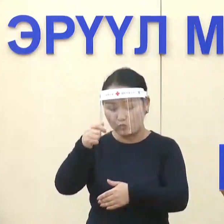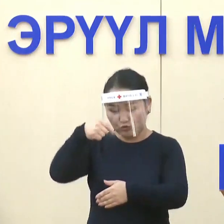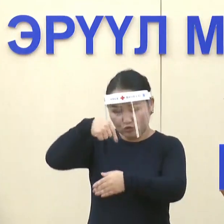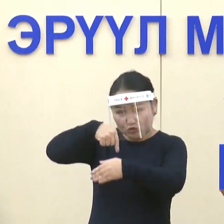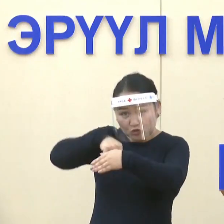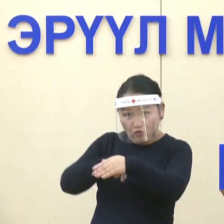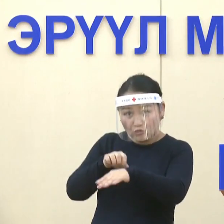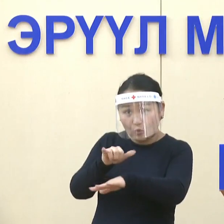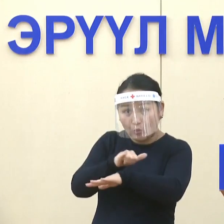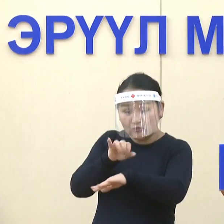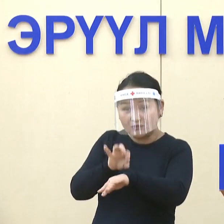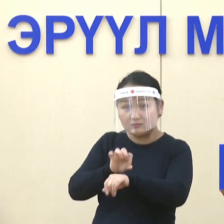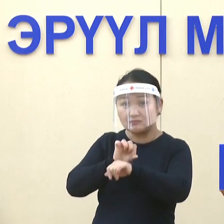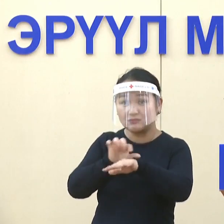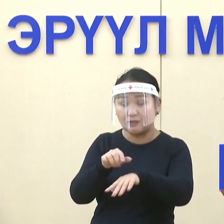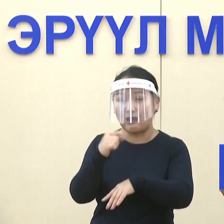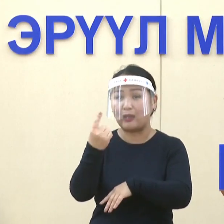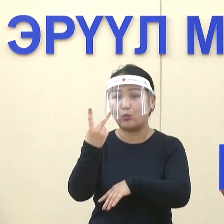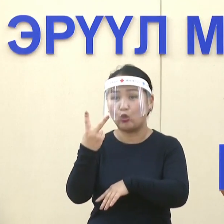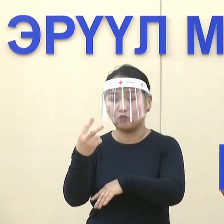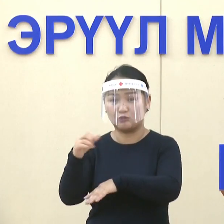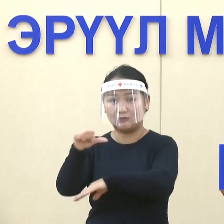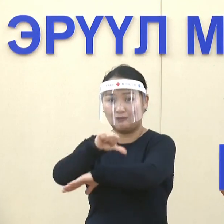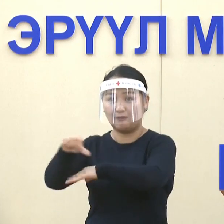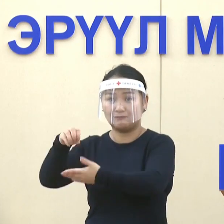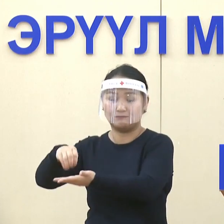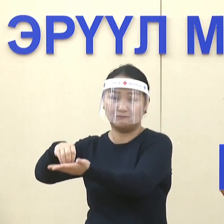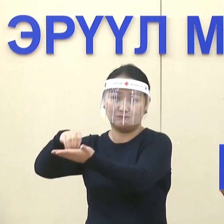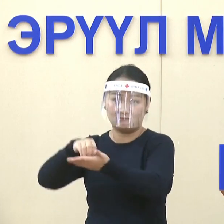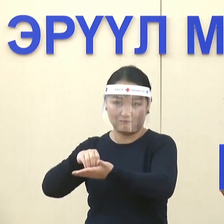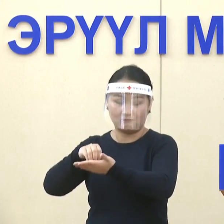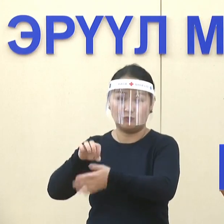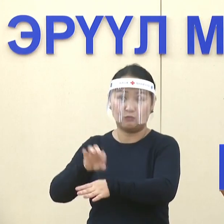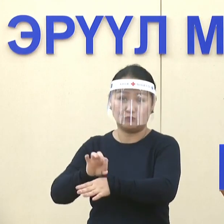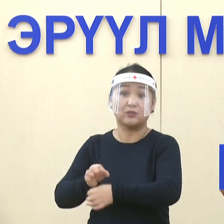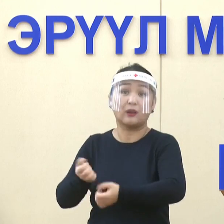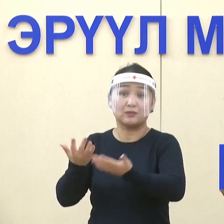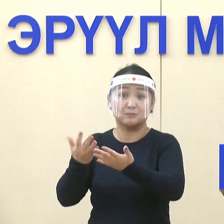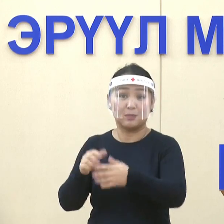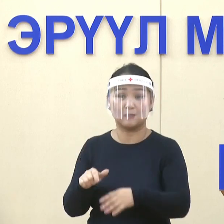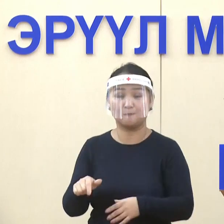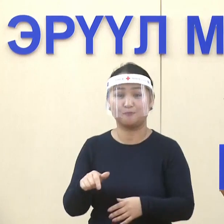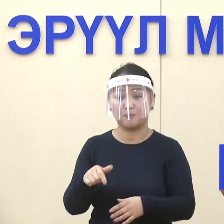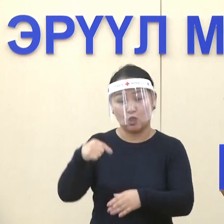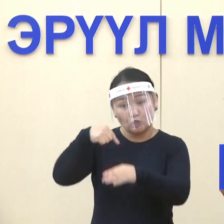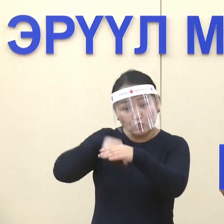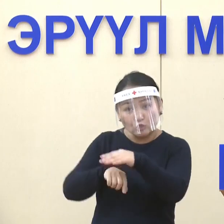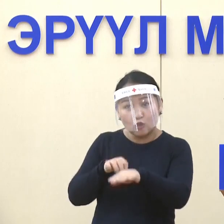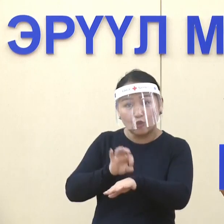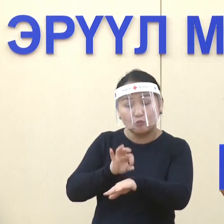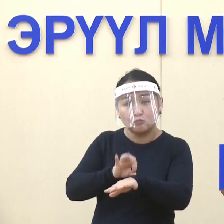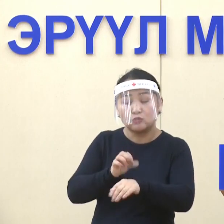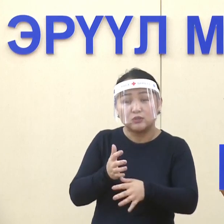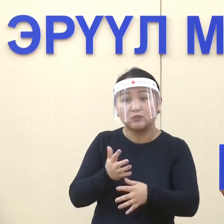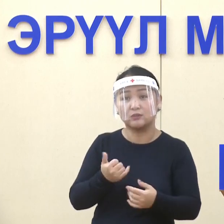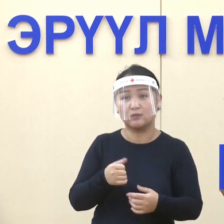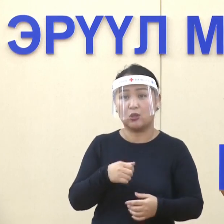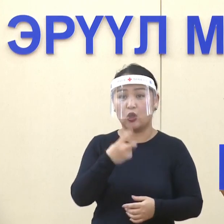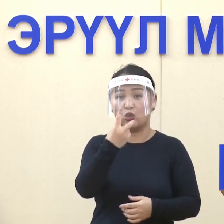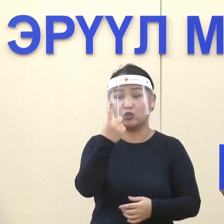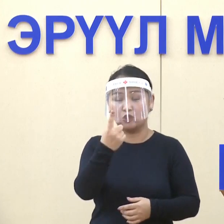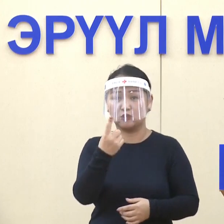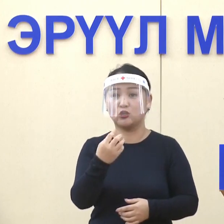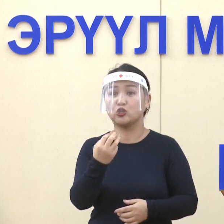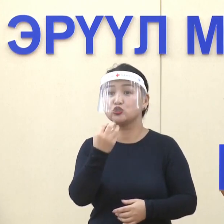бол 12 тохиолдол нь гадаад улсаас зөөрлөгдсөн байна. За дотоодын халдваруудаас 21 тохиолдол нь